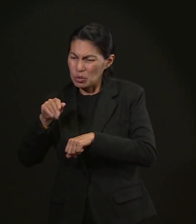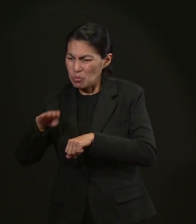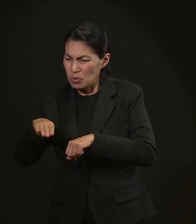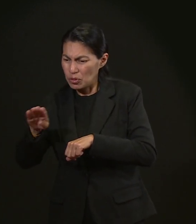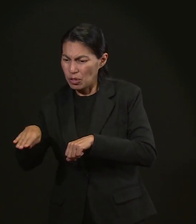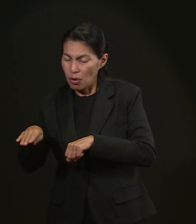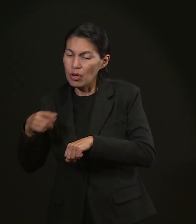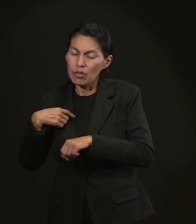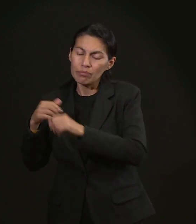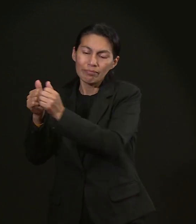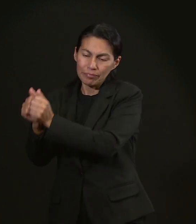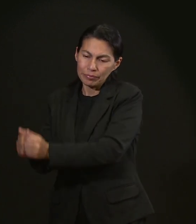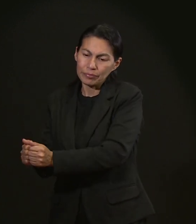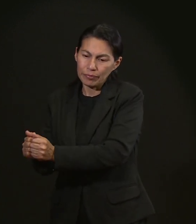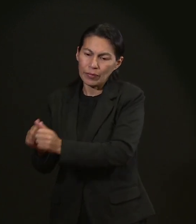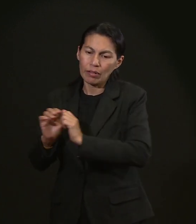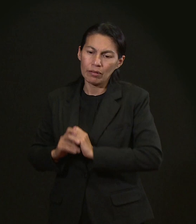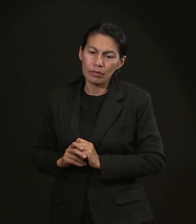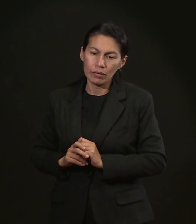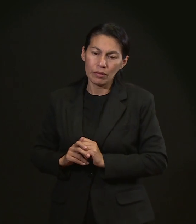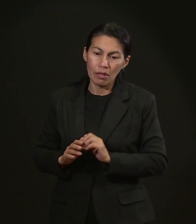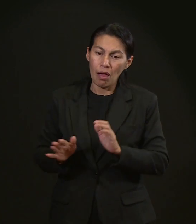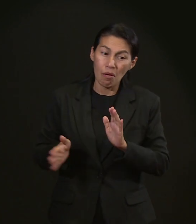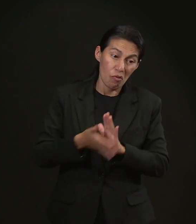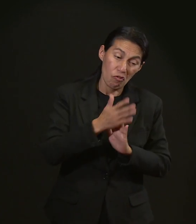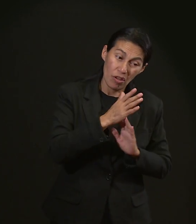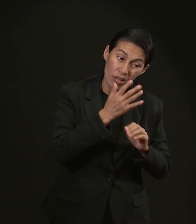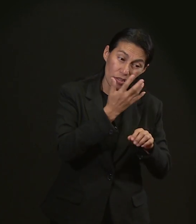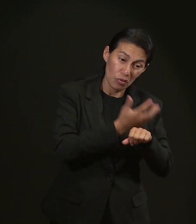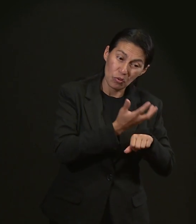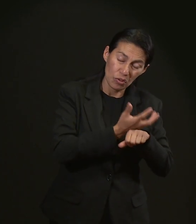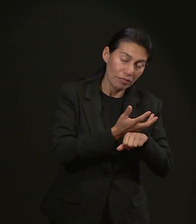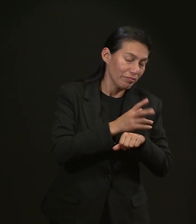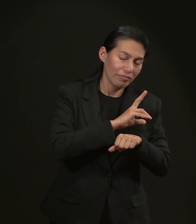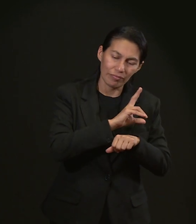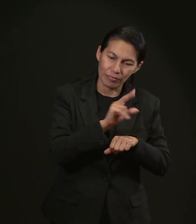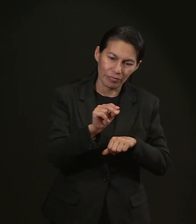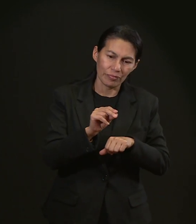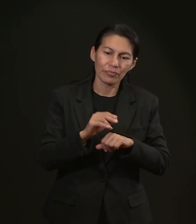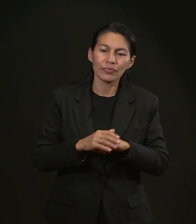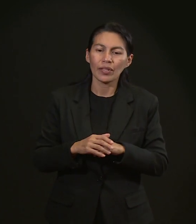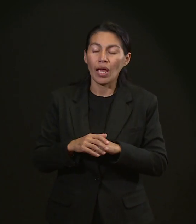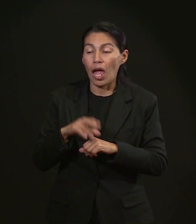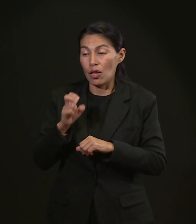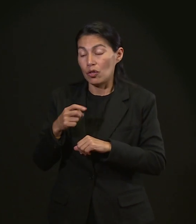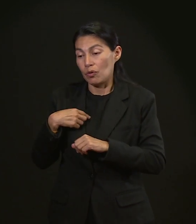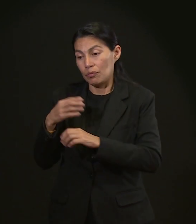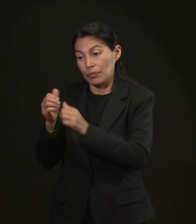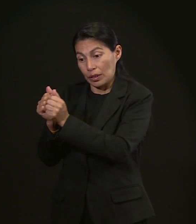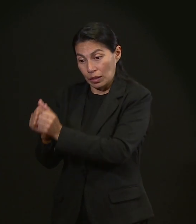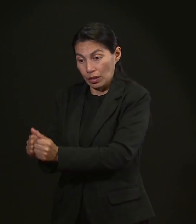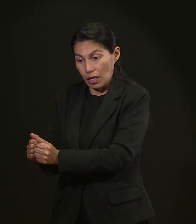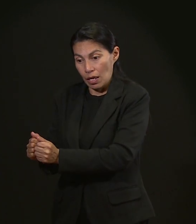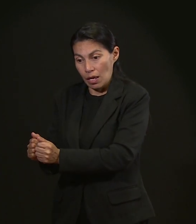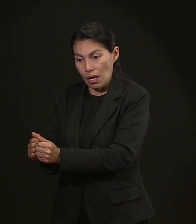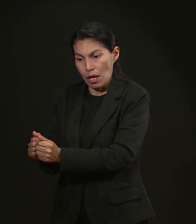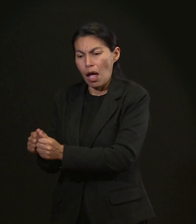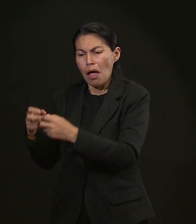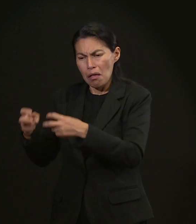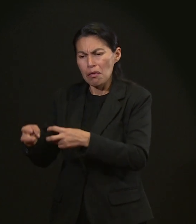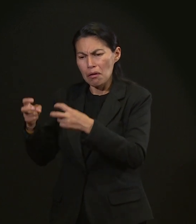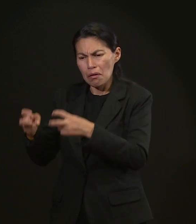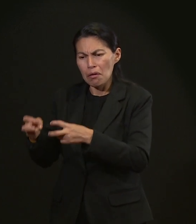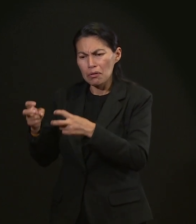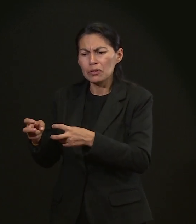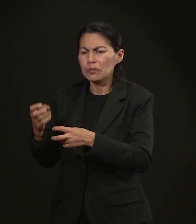posteriormente y yo me quedé ahí ya no ya no me re quise regresar a eeuu al quedarme ahí después